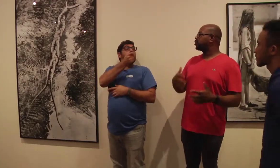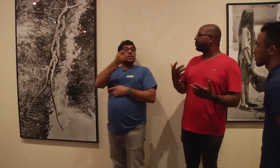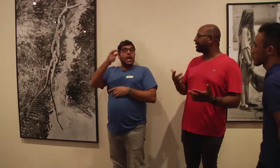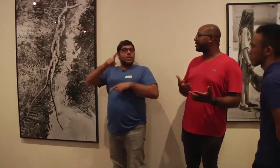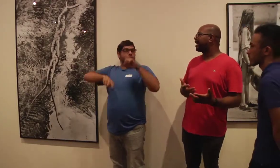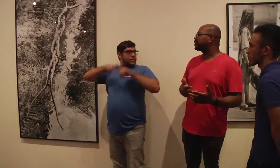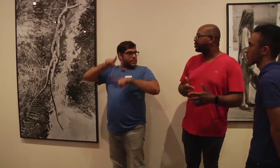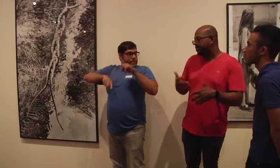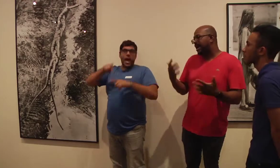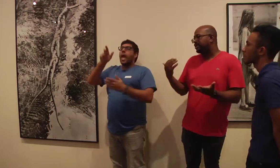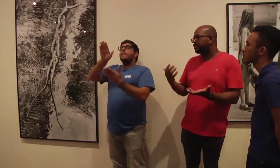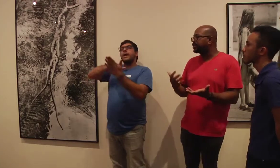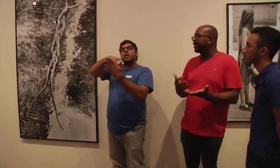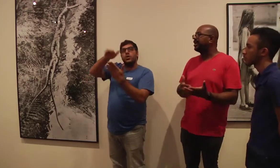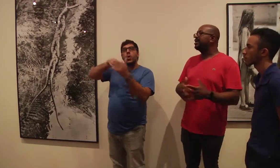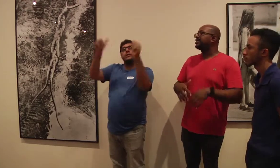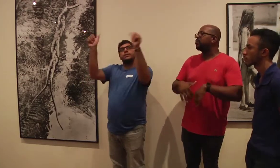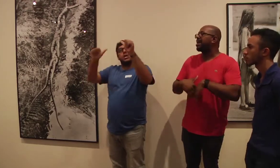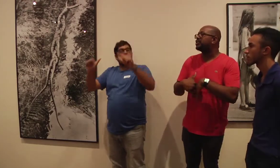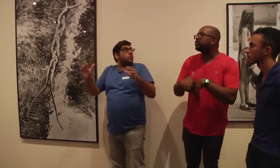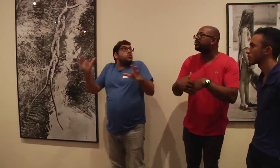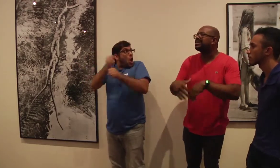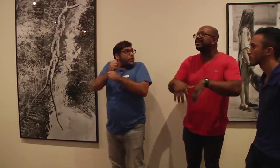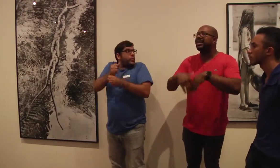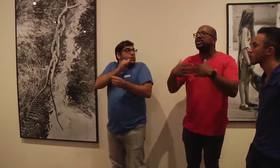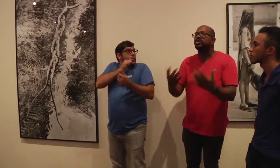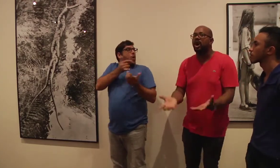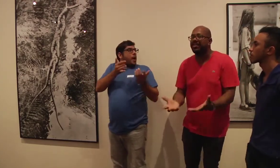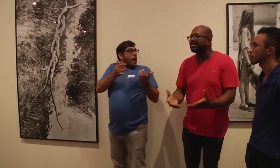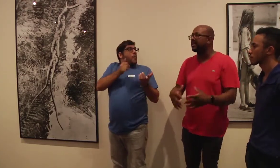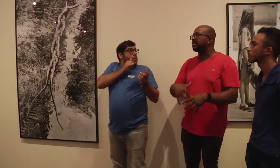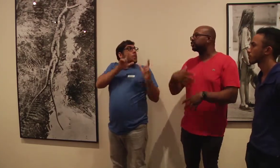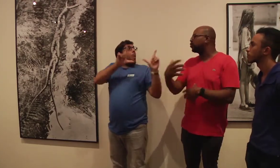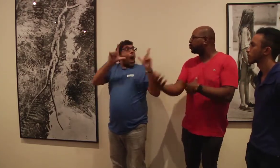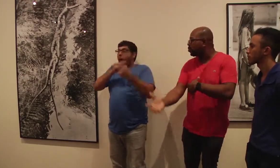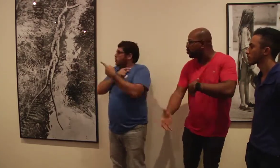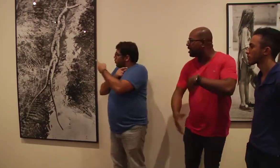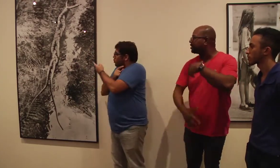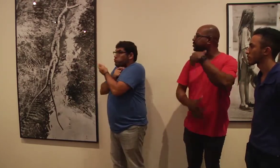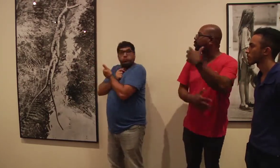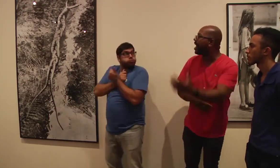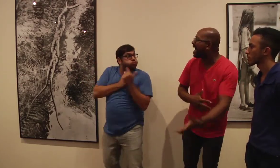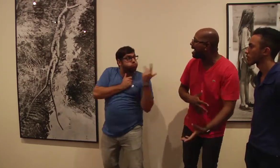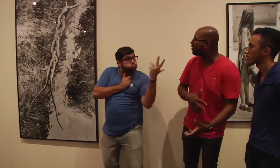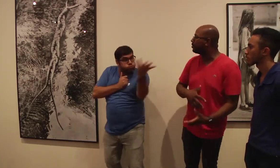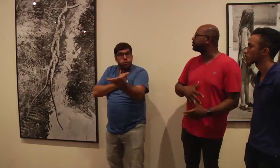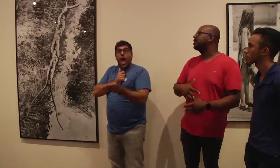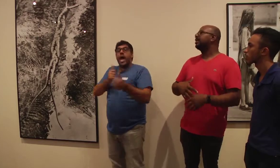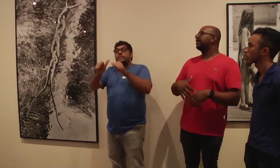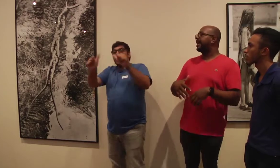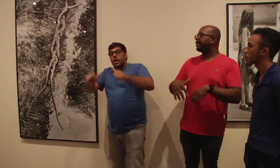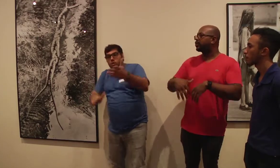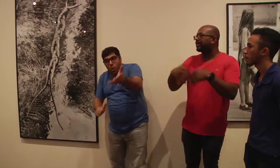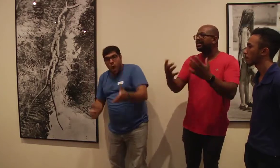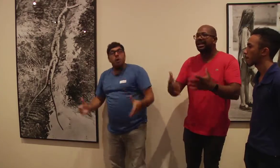sobre esse artista, né? São mais de 200 obras entre esculturas, quadros, né? E todas elas